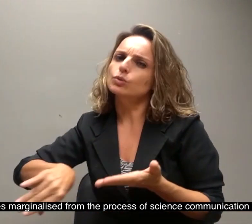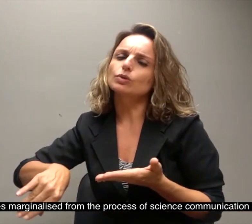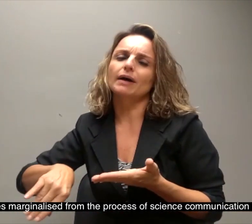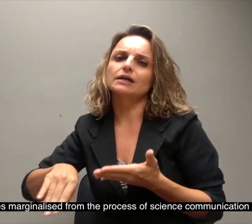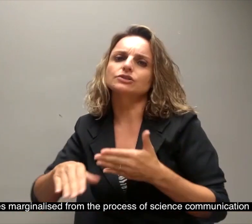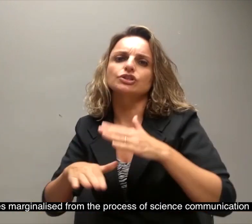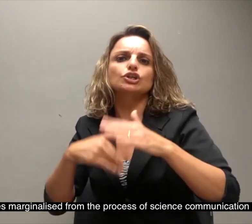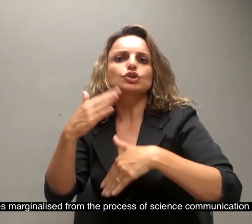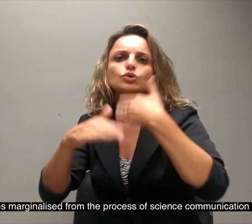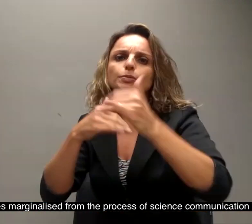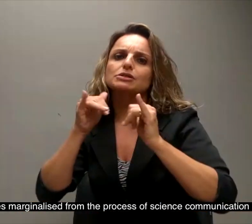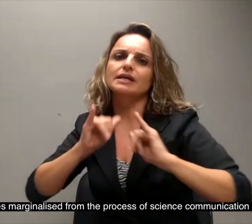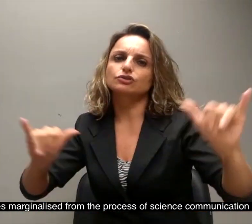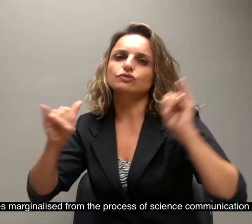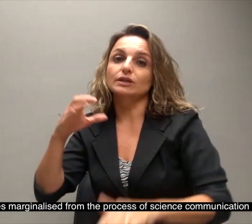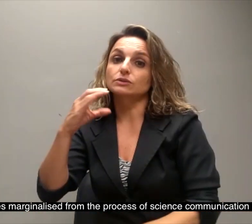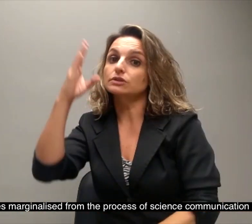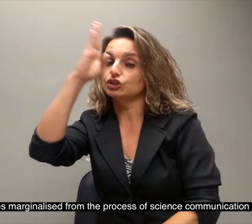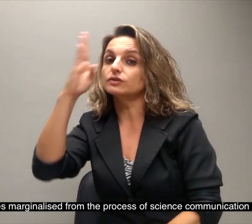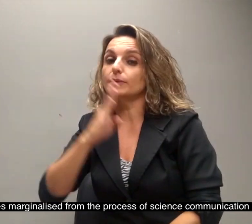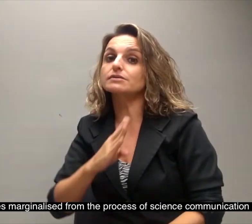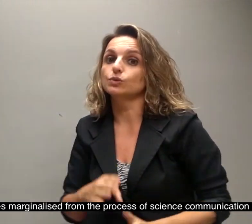muito amarde que todo o processo de divulgação científica do Brasil.